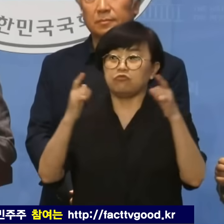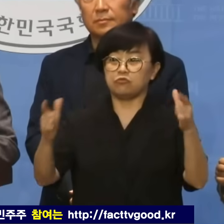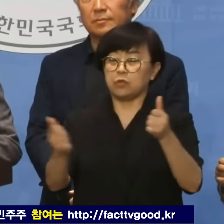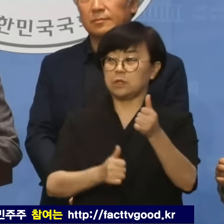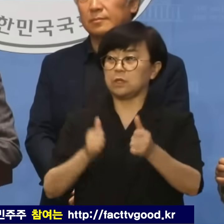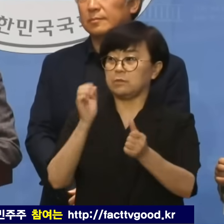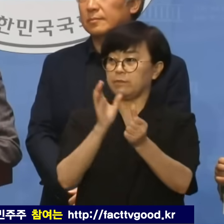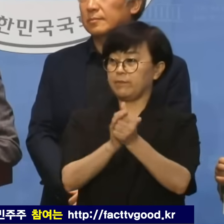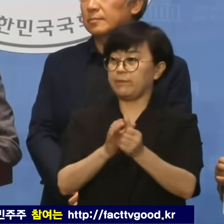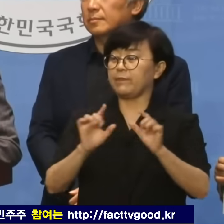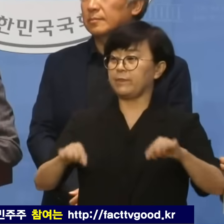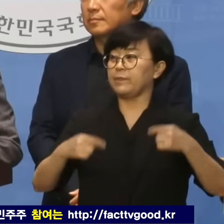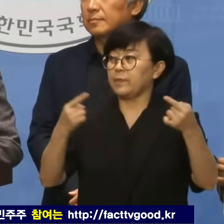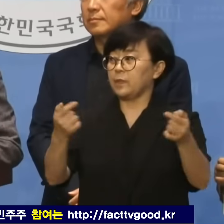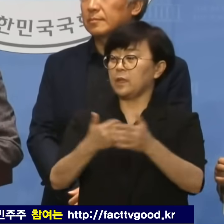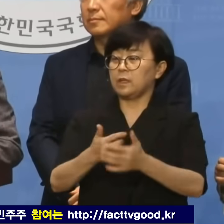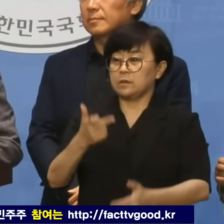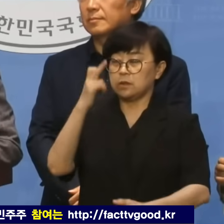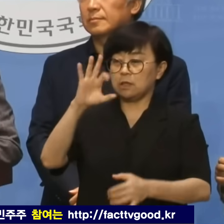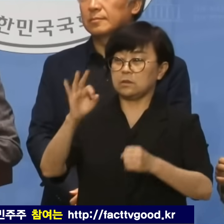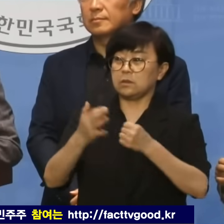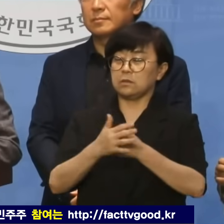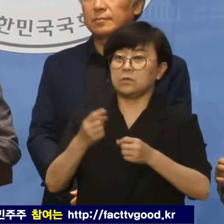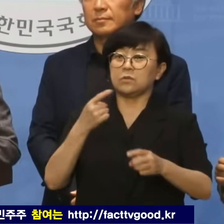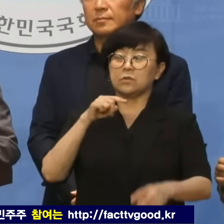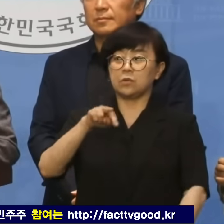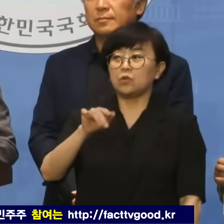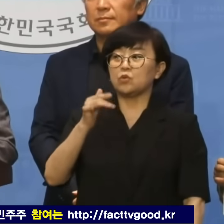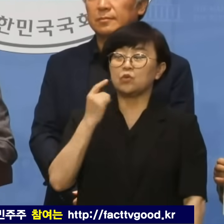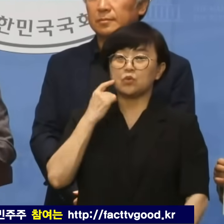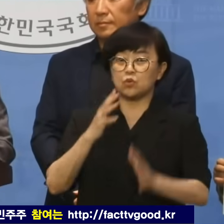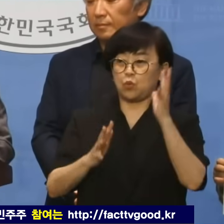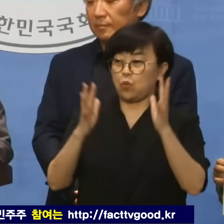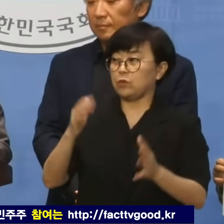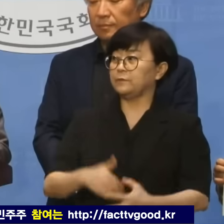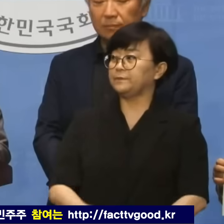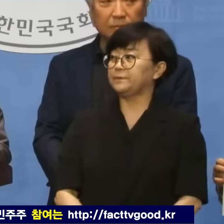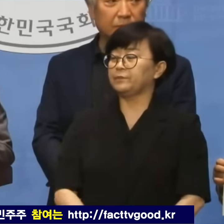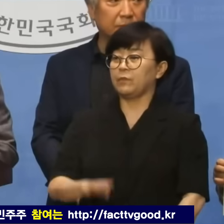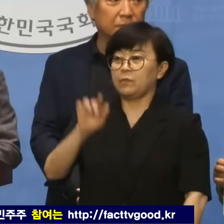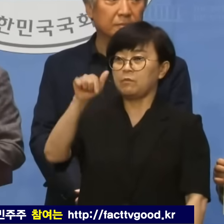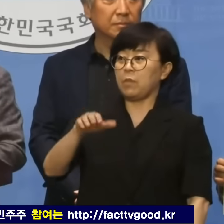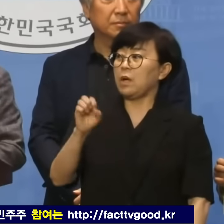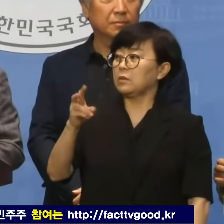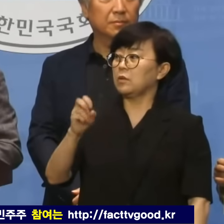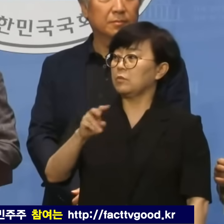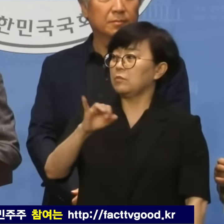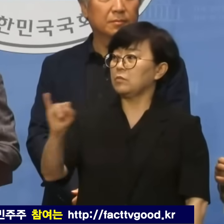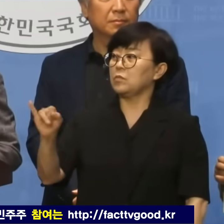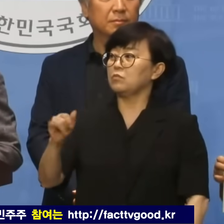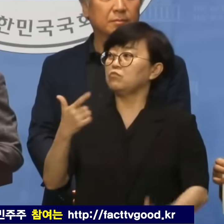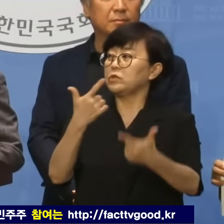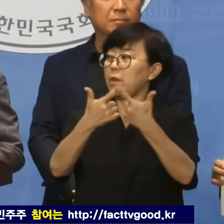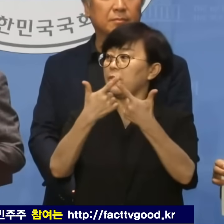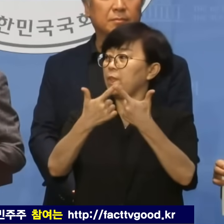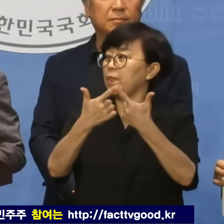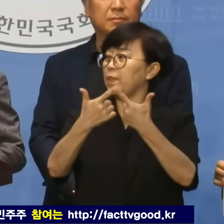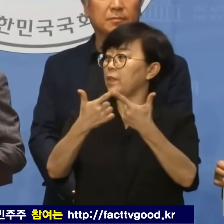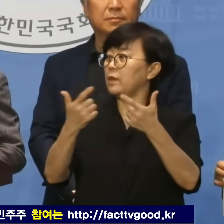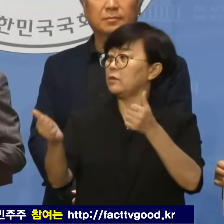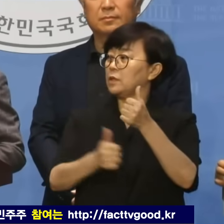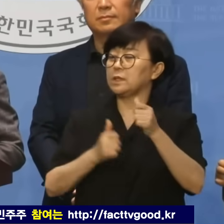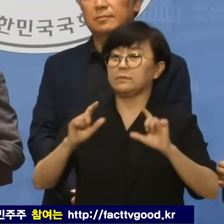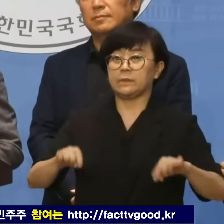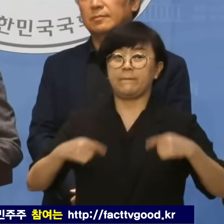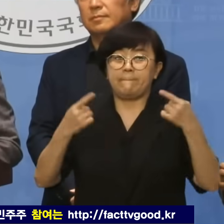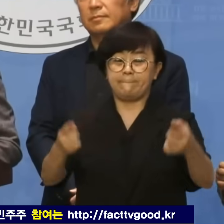참석하셨습니다. 예, 최은상 서초갑 위원장님 참석하셨습니다. 박영미 부산 중구 영도구 지역위원장